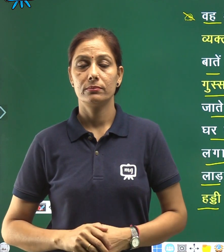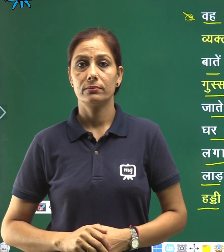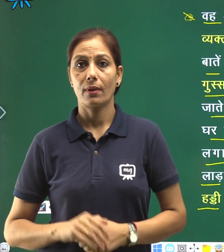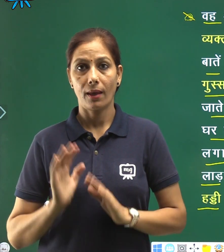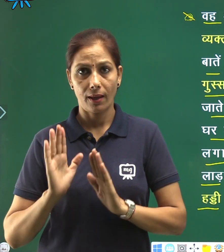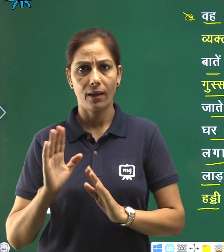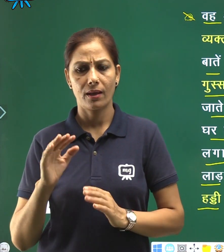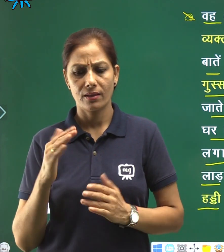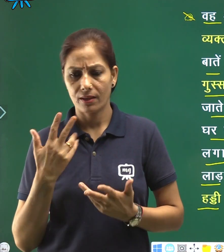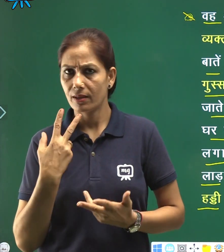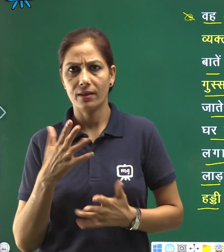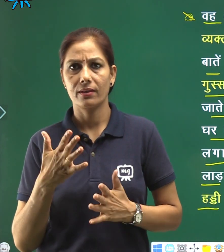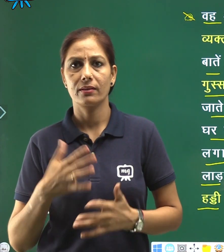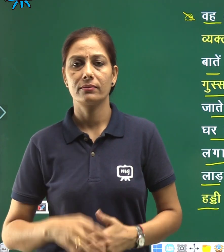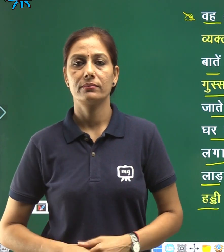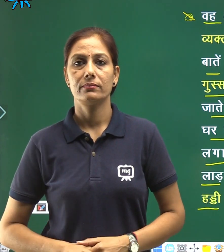है या नहीं।